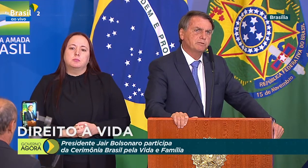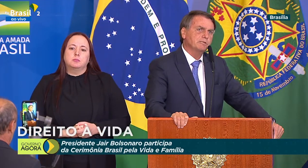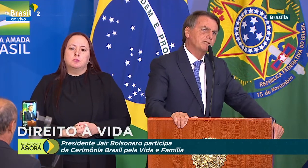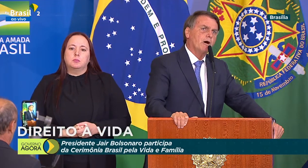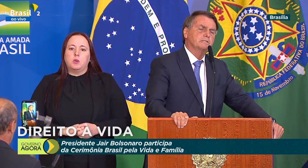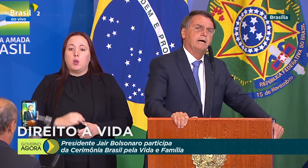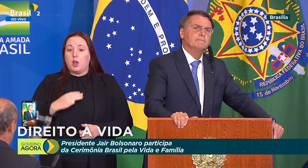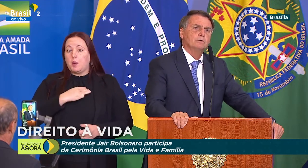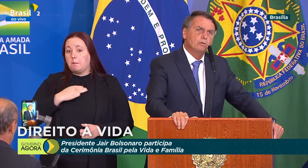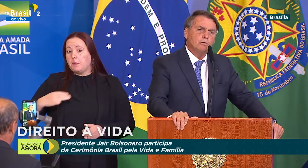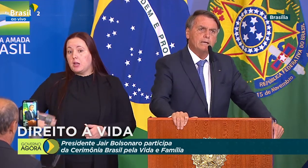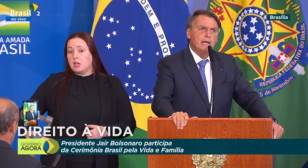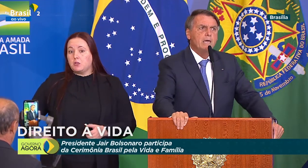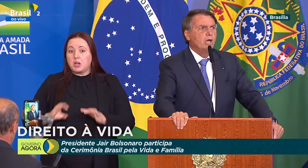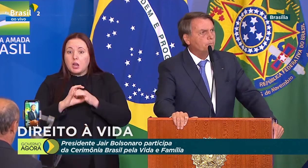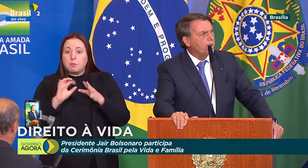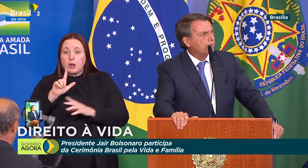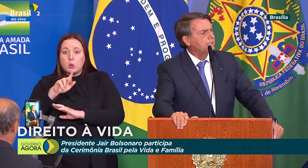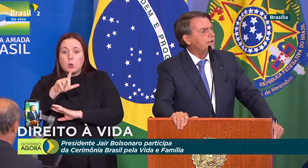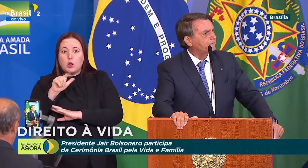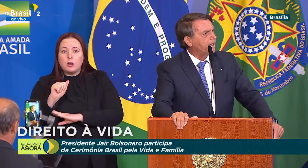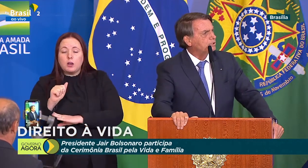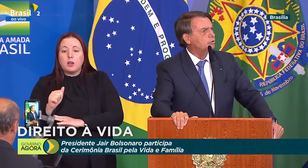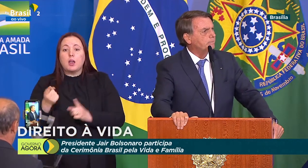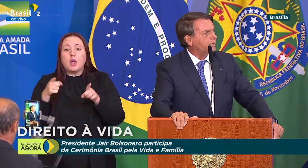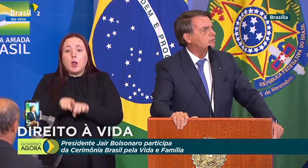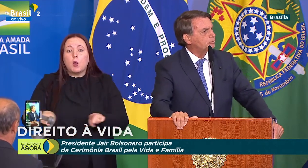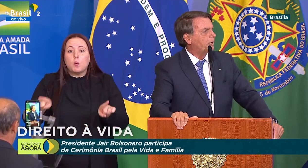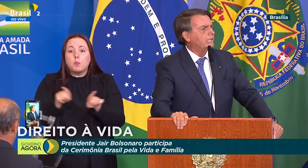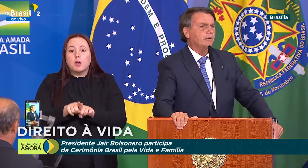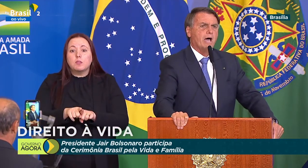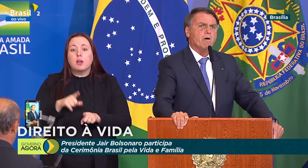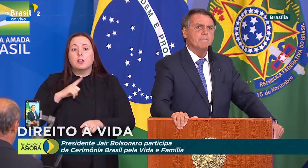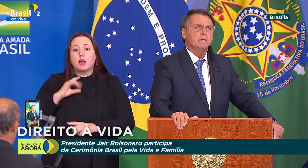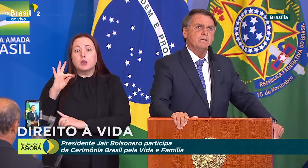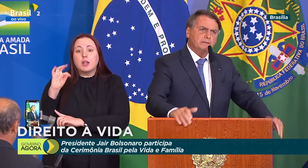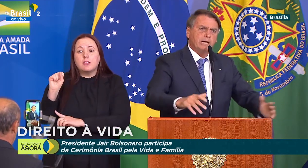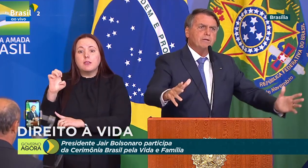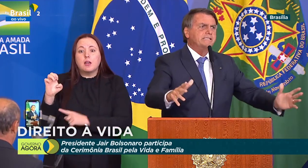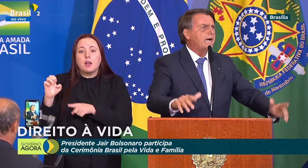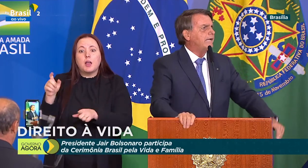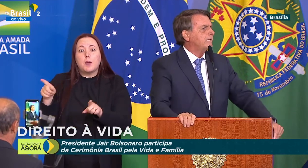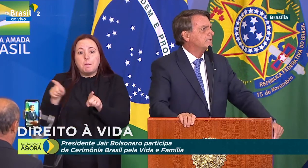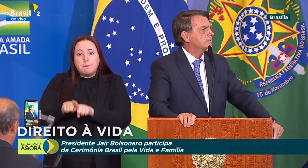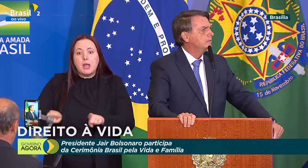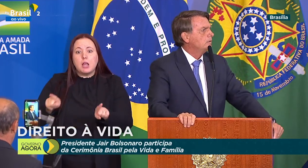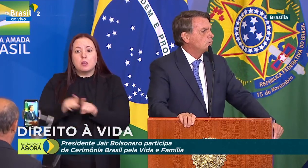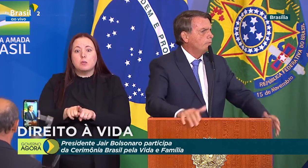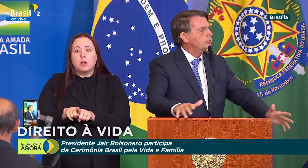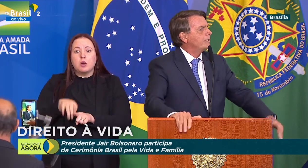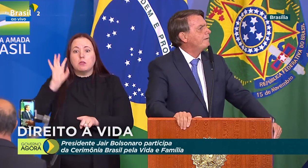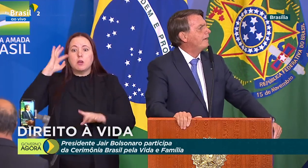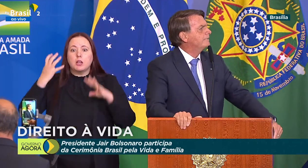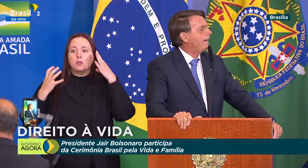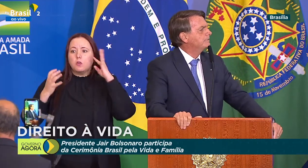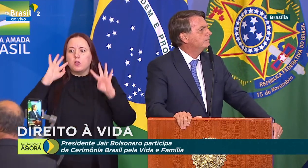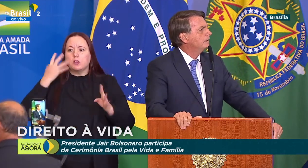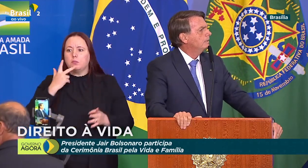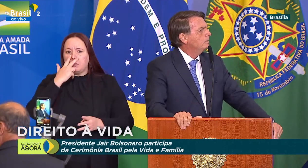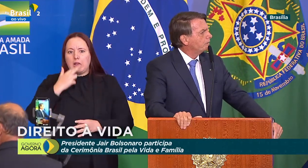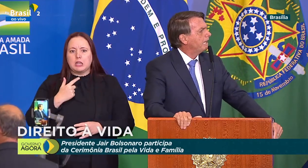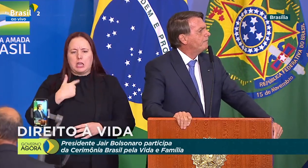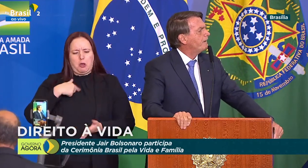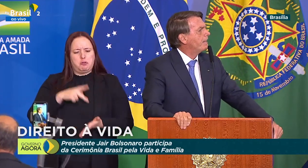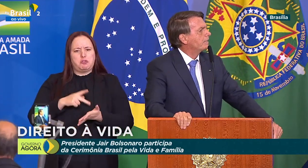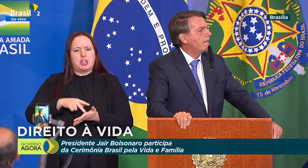e o ministro que solta o Lula é o medo de tá frente do Tribunal Superior Eleitoral dando as cartas como dono da